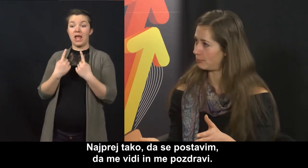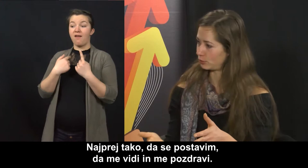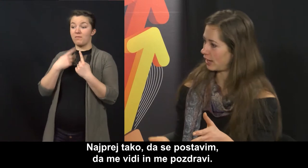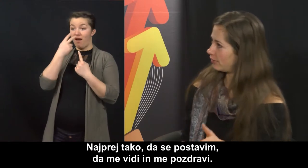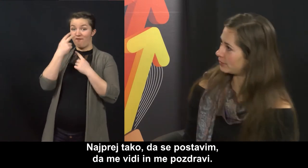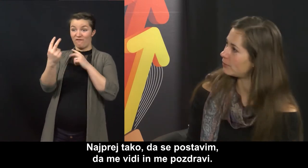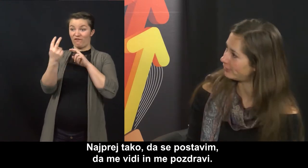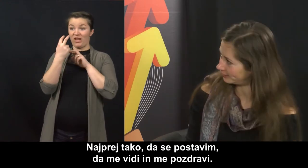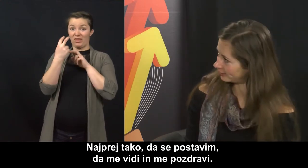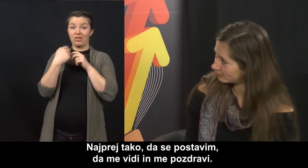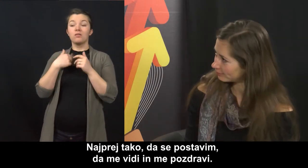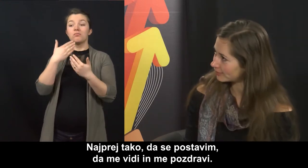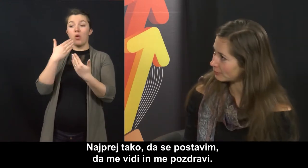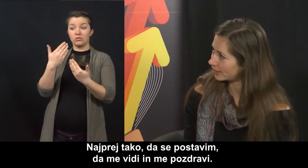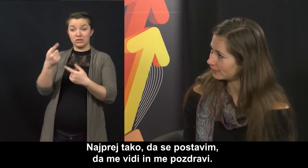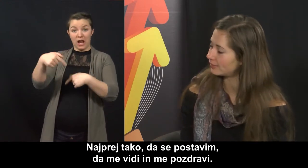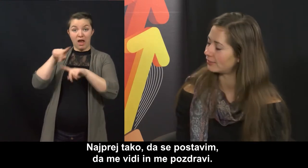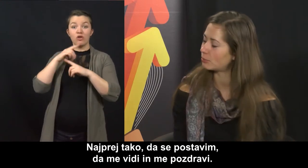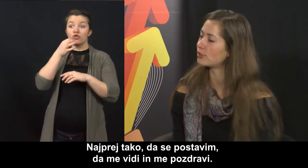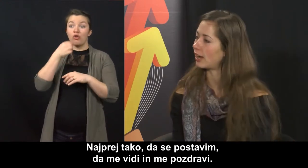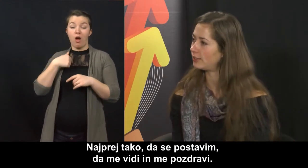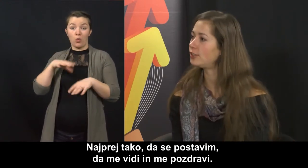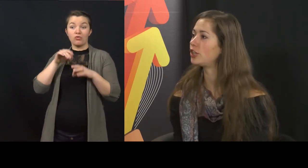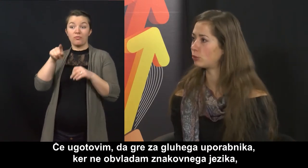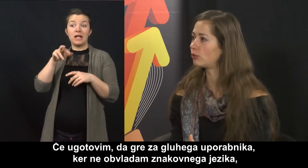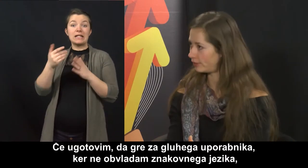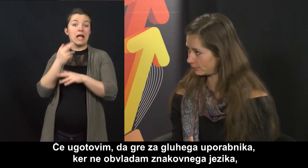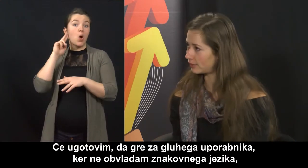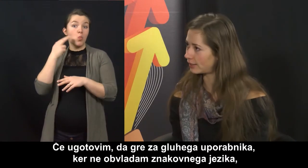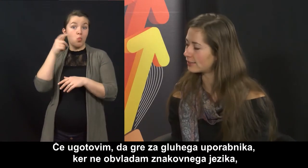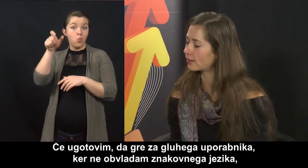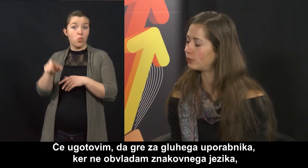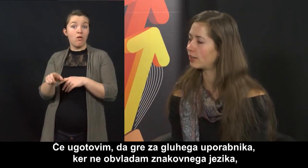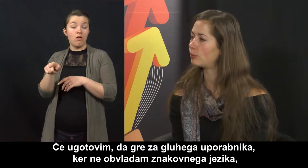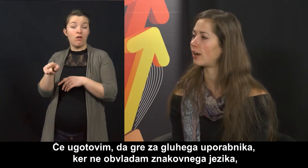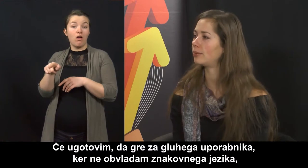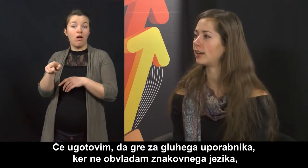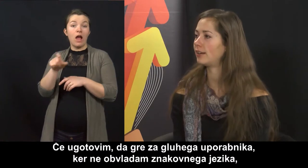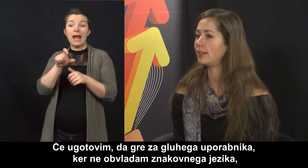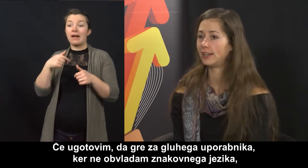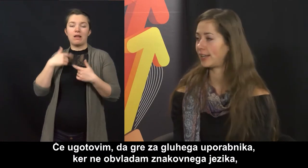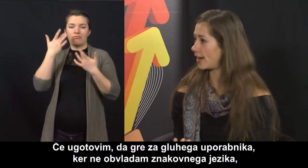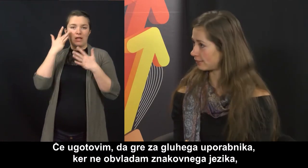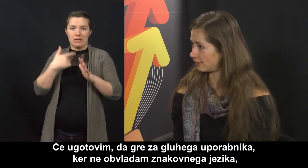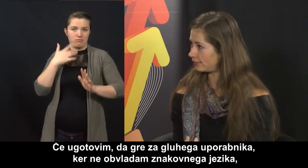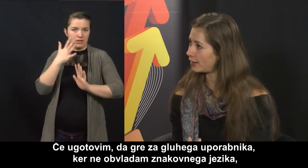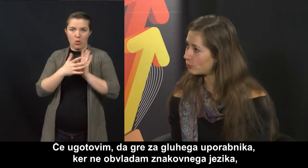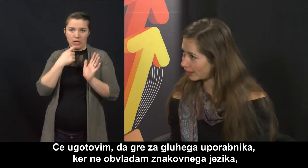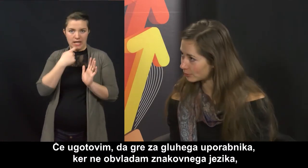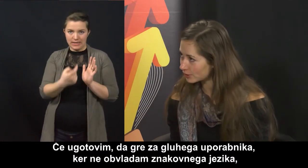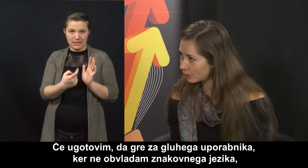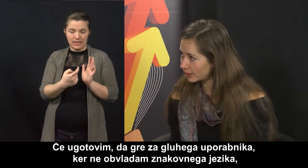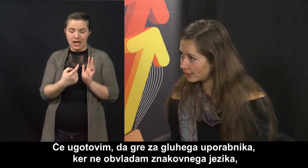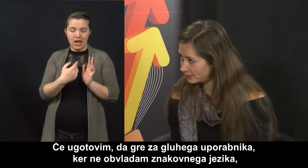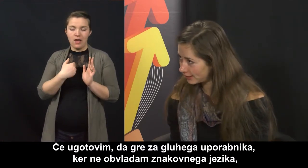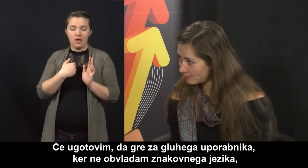da se postavim, da me vidi, da me pozdravi in če ugotovim, da gre za gluhega uporabnika, ker ne